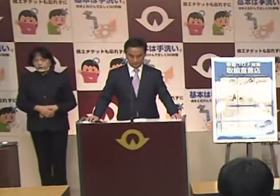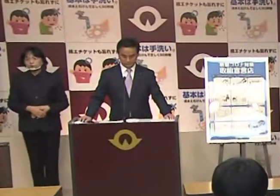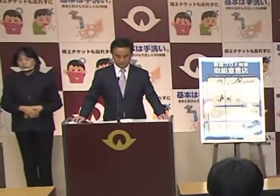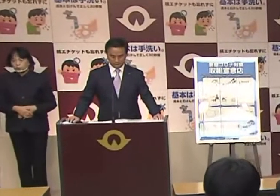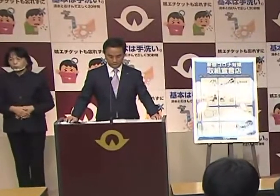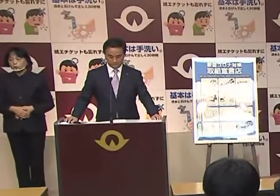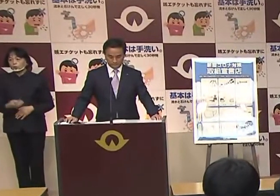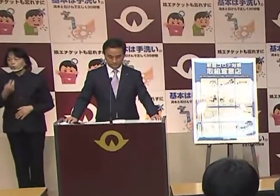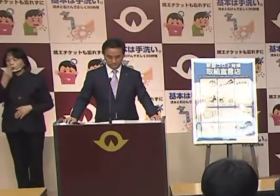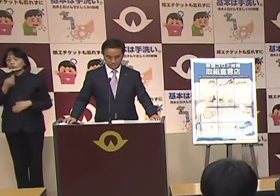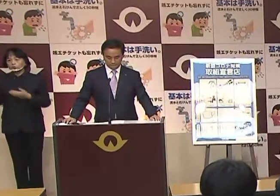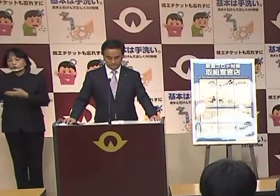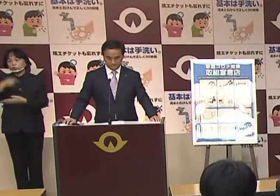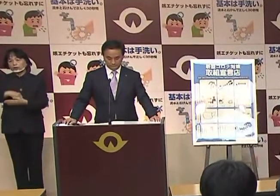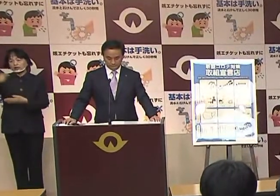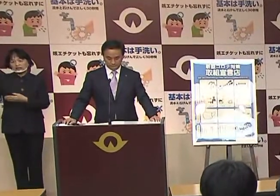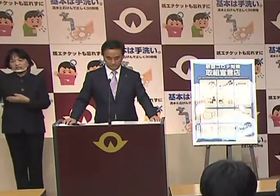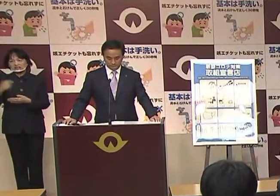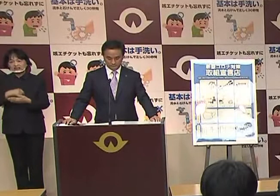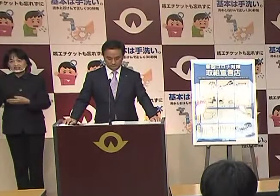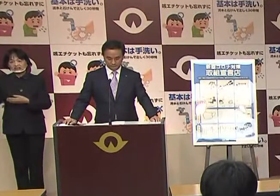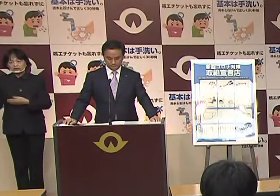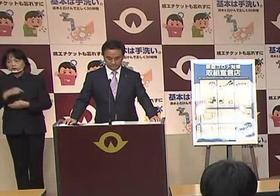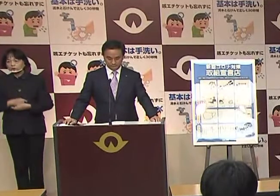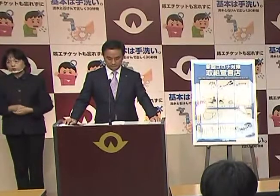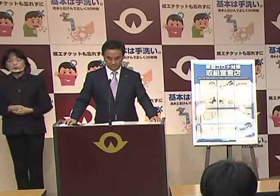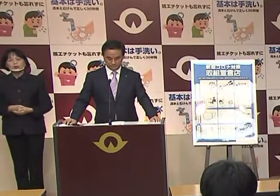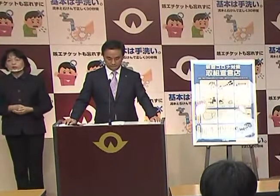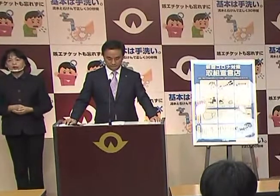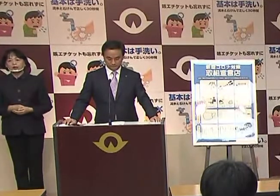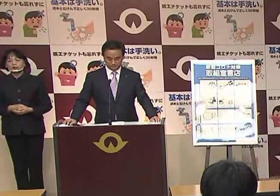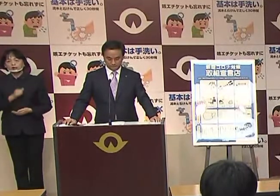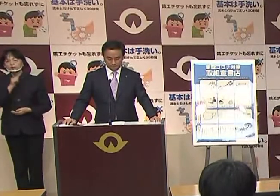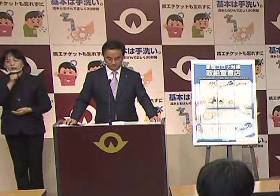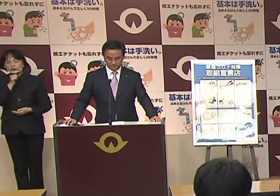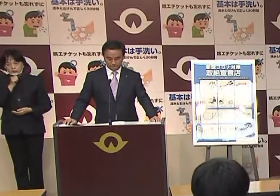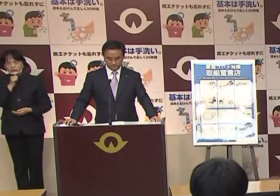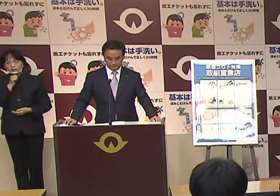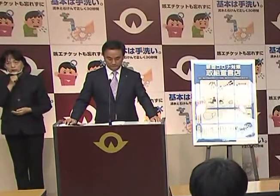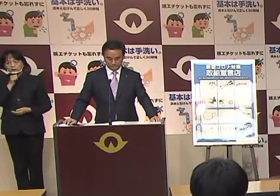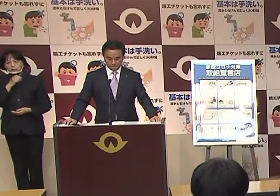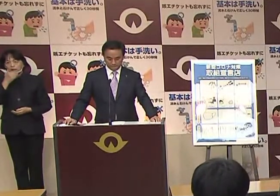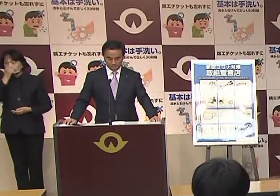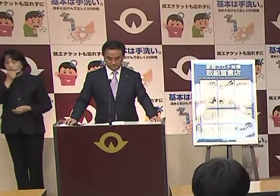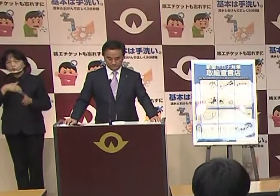はり開け方としては不十分であったのではないかと推察されます。